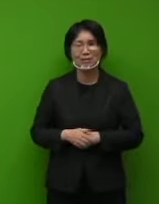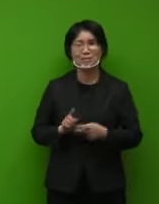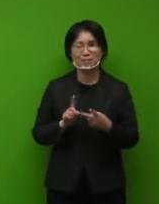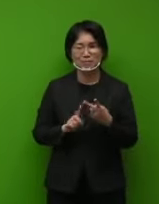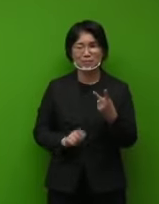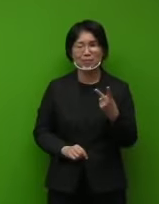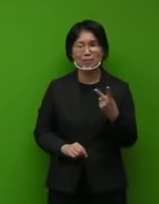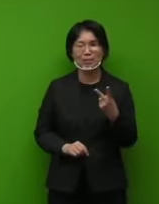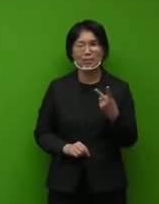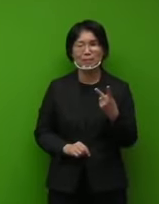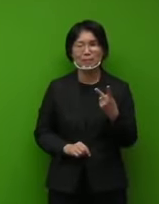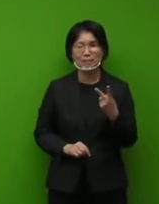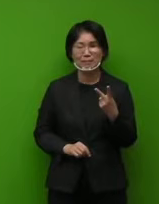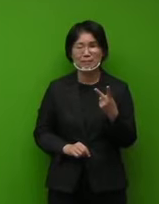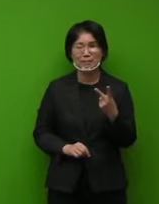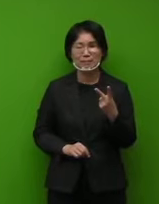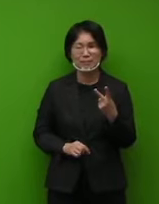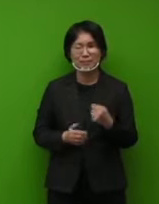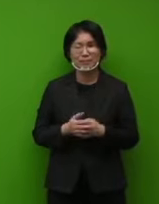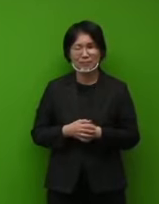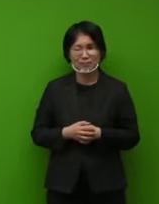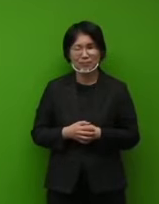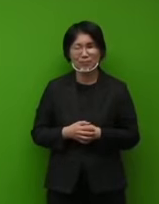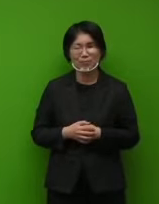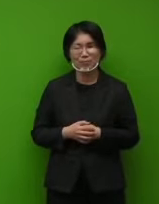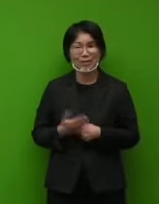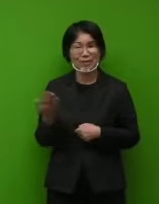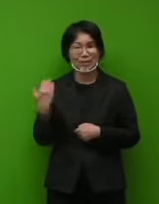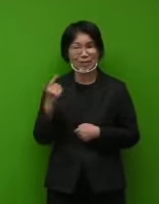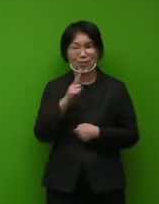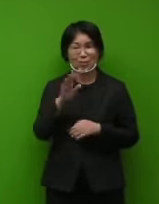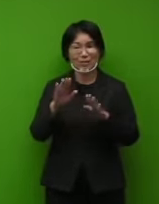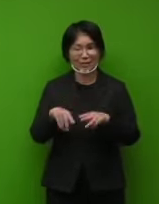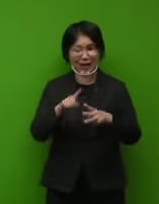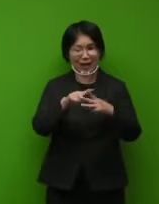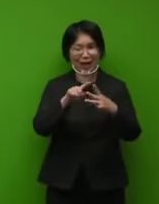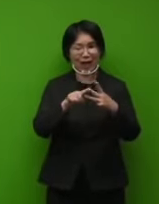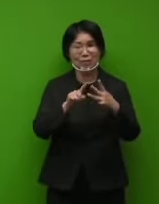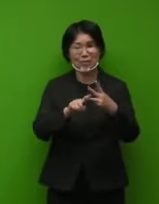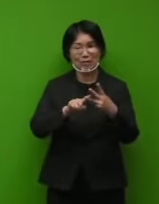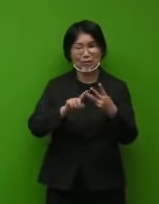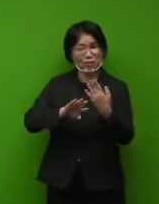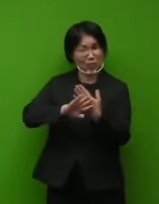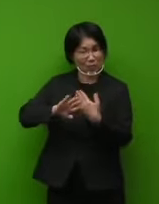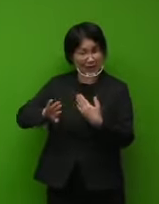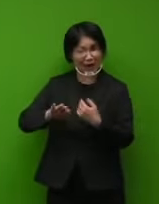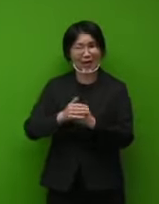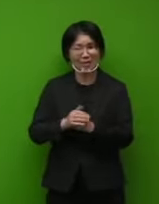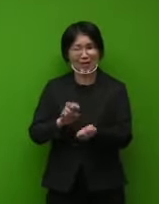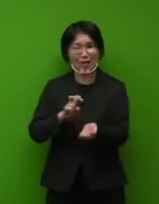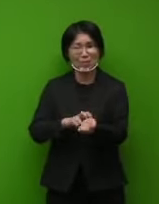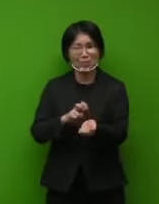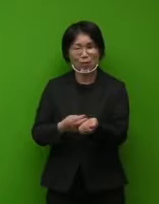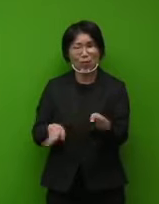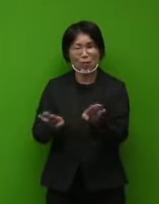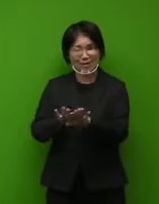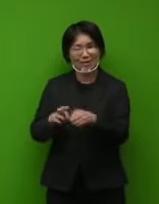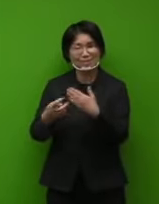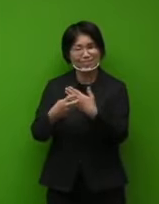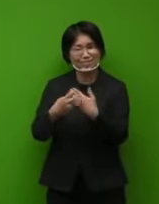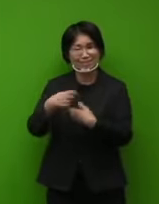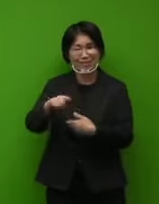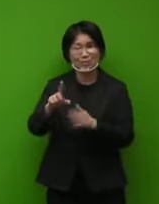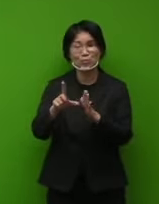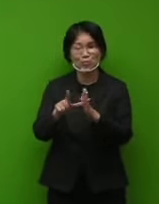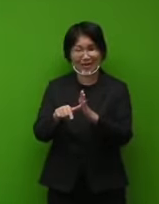から、先ほどの言いました3点の外になりますけど、医療機関を受診される場